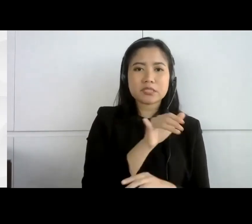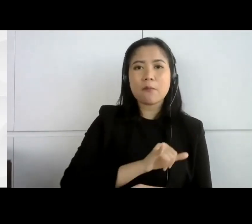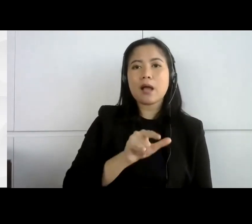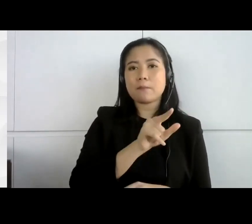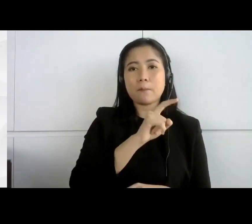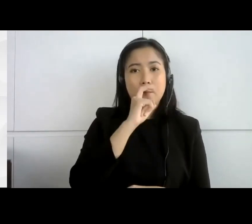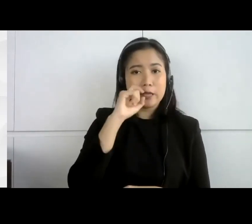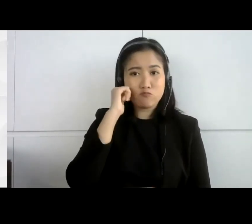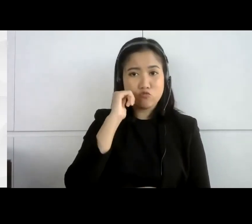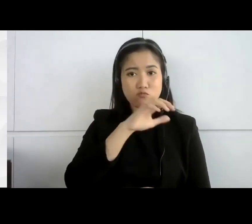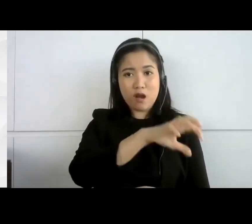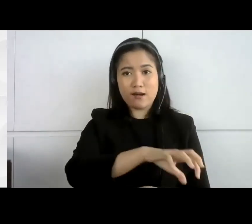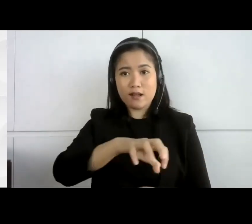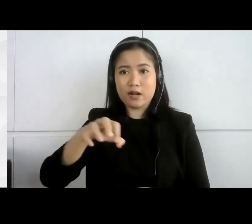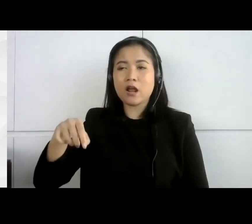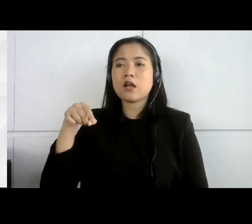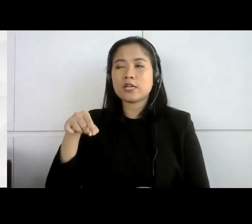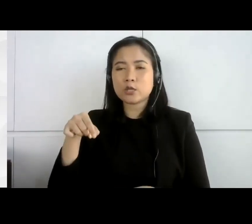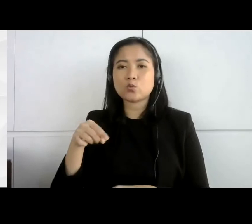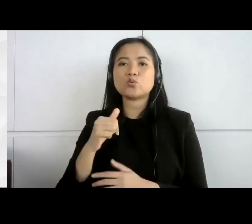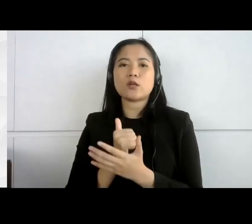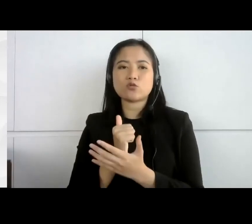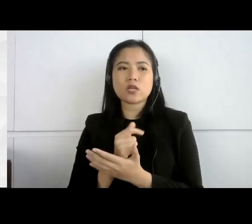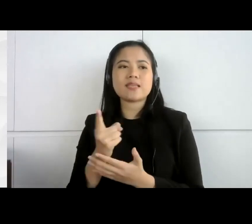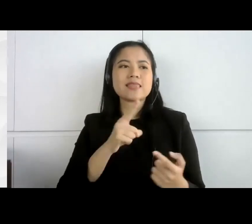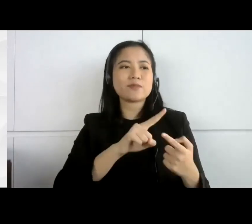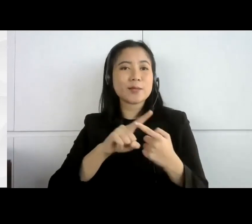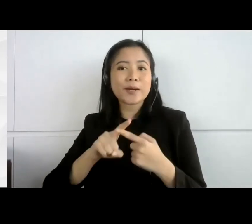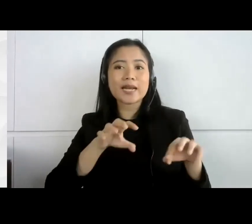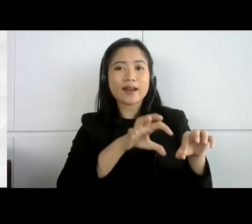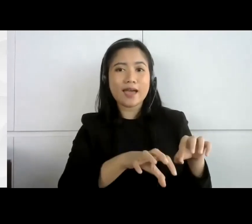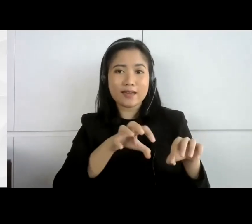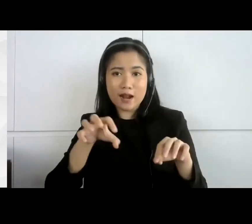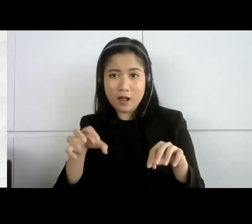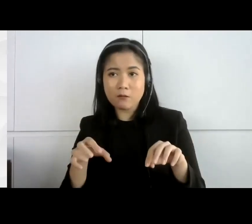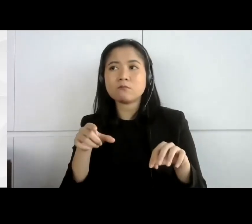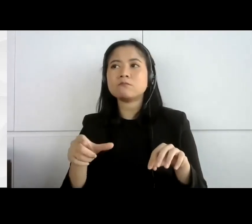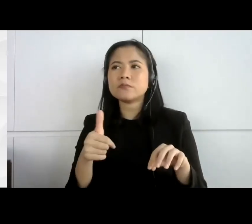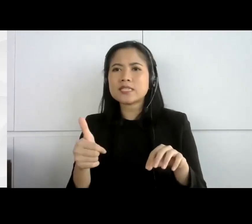tentunya ini harus menjadi pijakan kawan-kawan di daerah untuk bisa